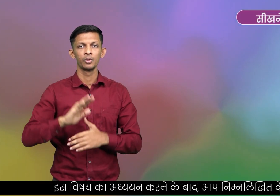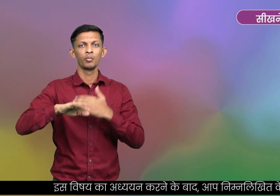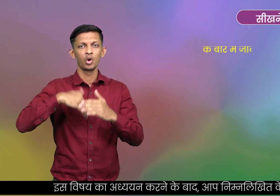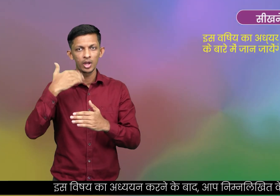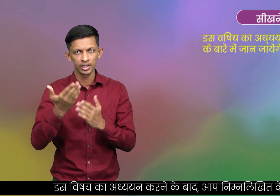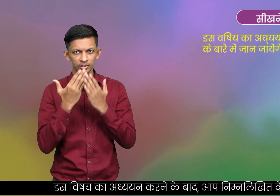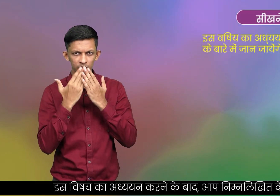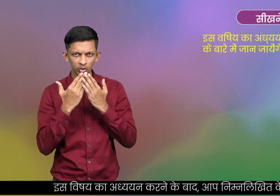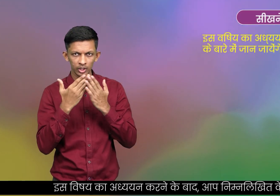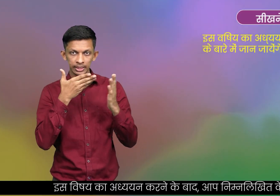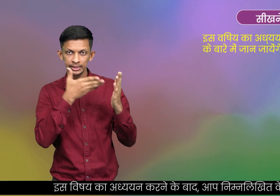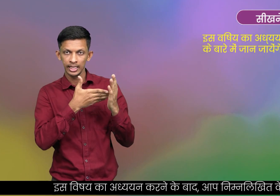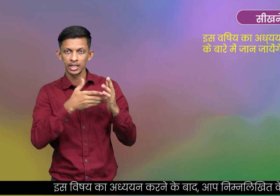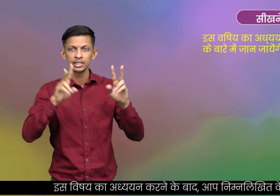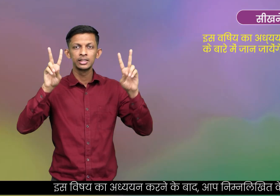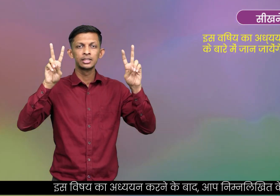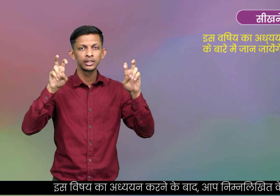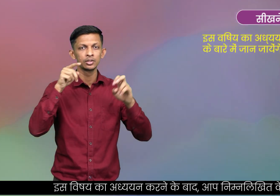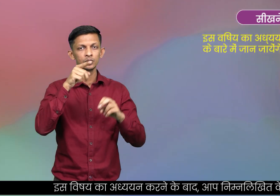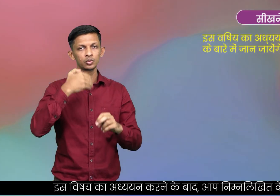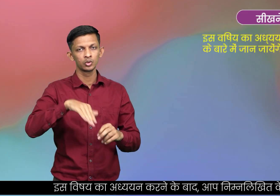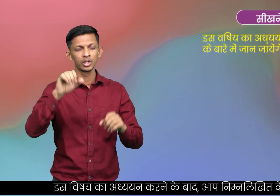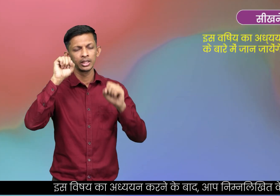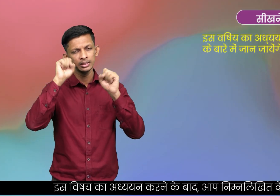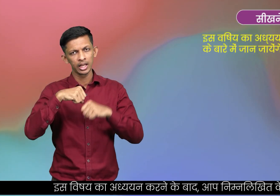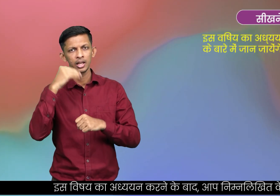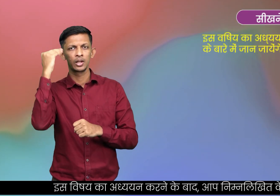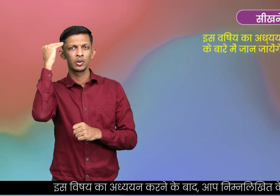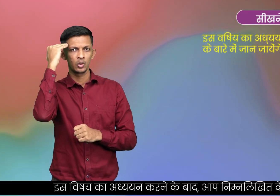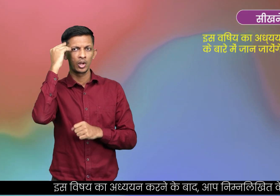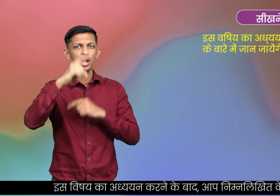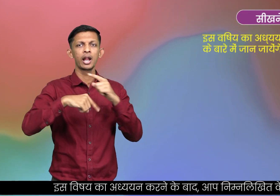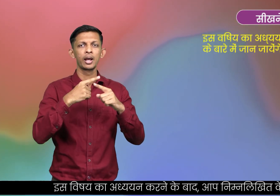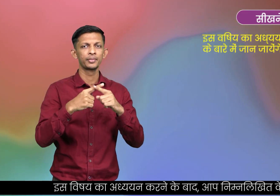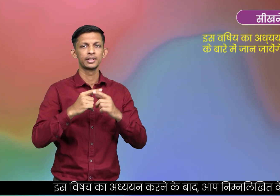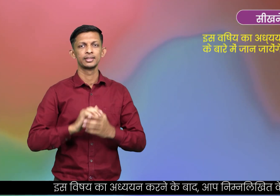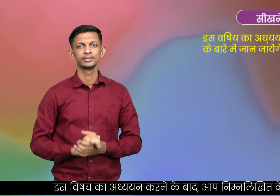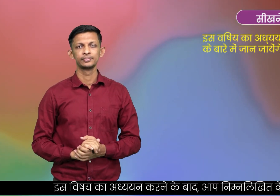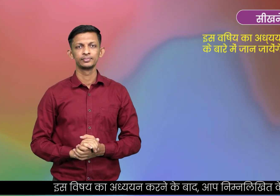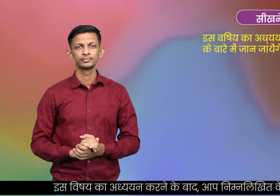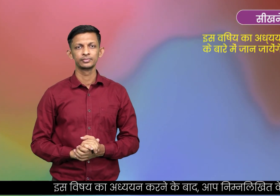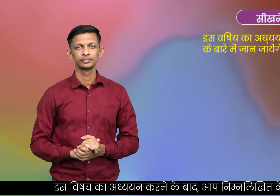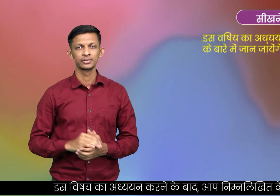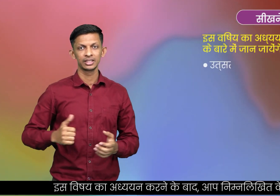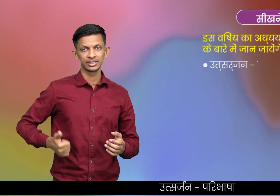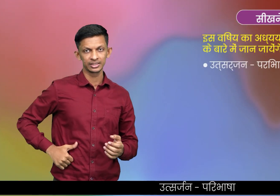इस विषय का अध्ययन करने के बाद आप निम्नलिखित के बारे में जानेंगे।